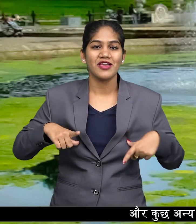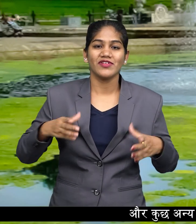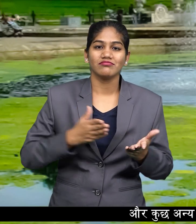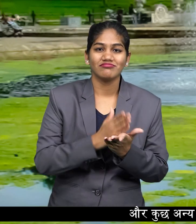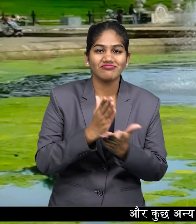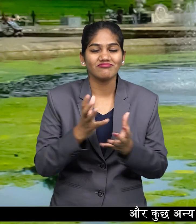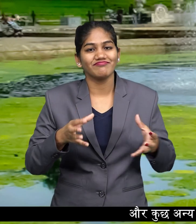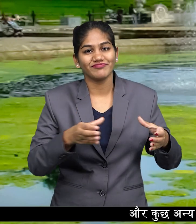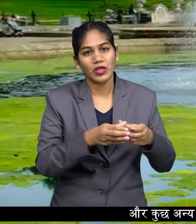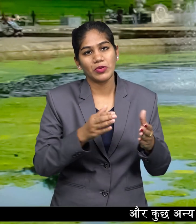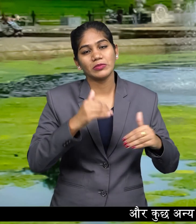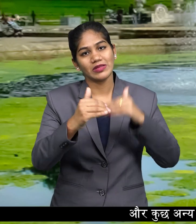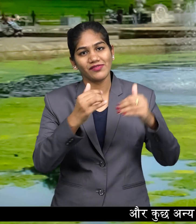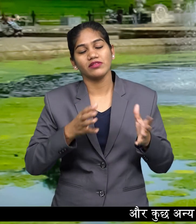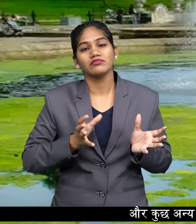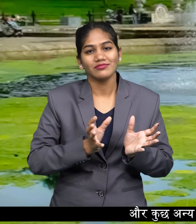है।